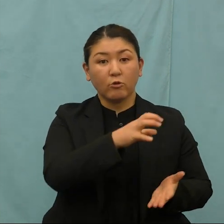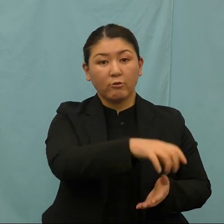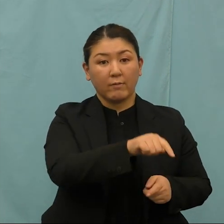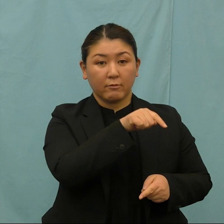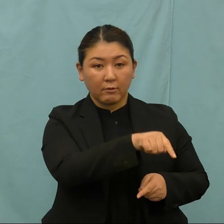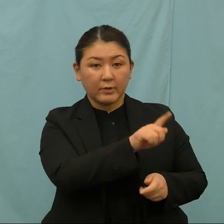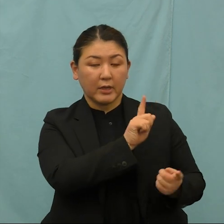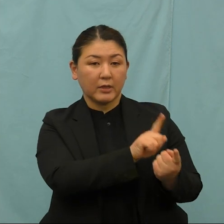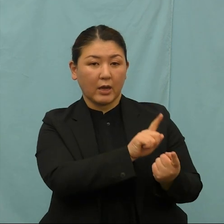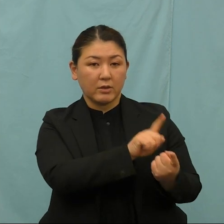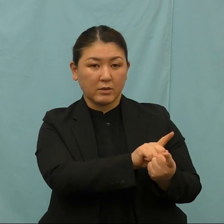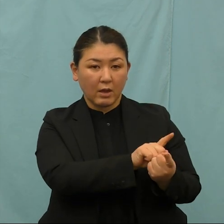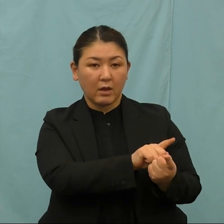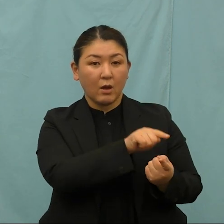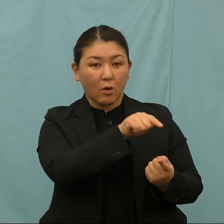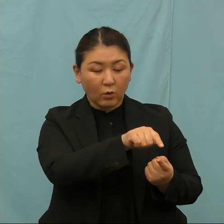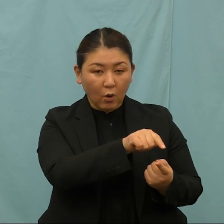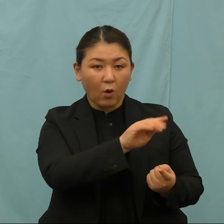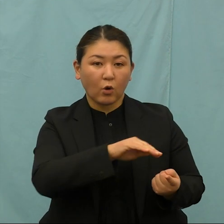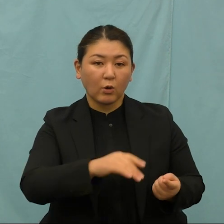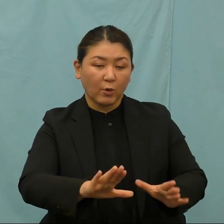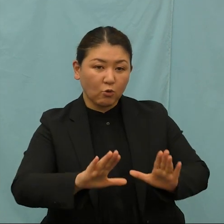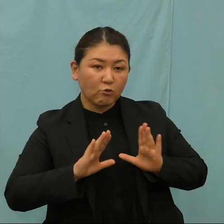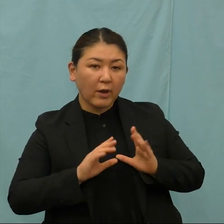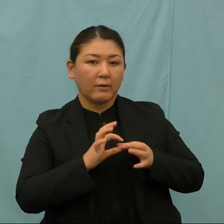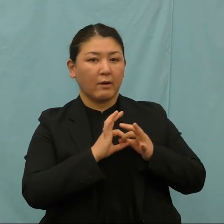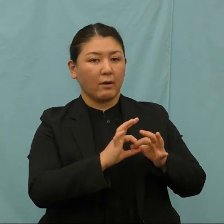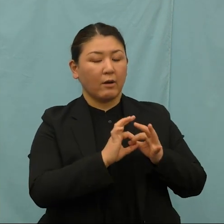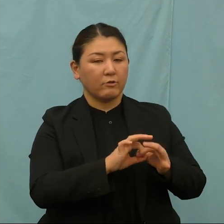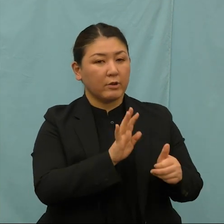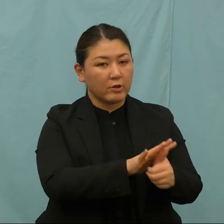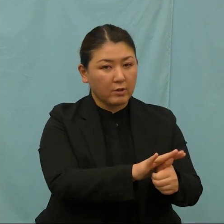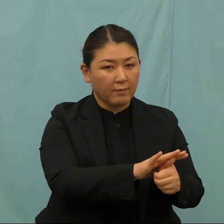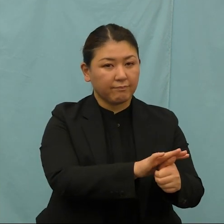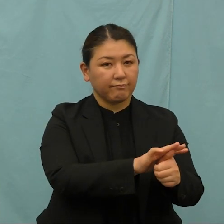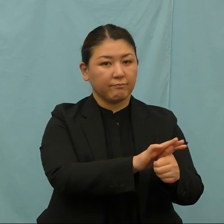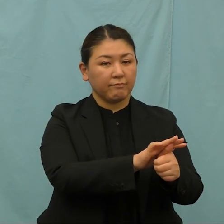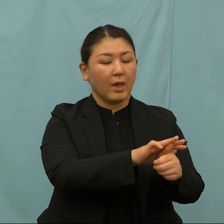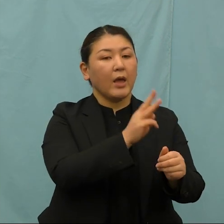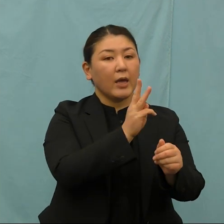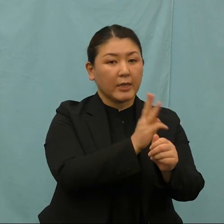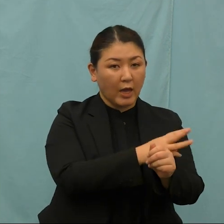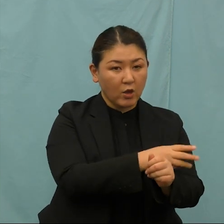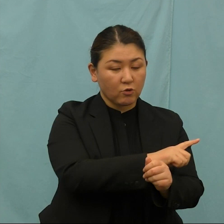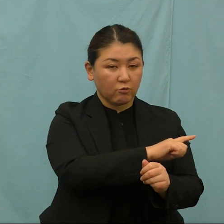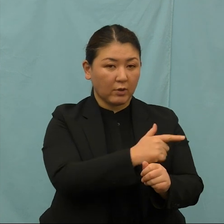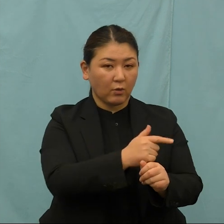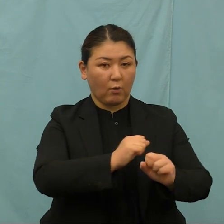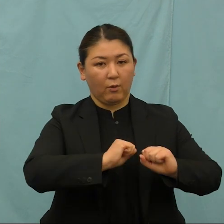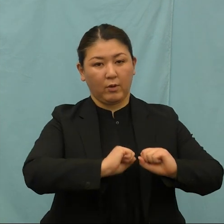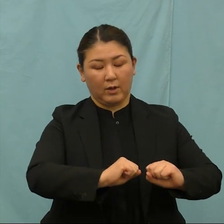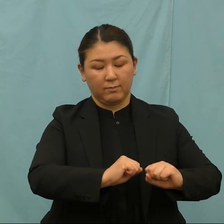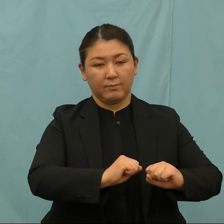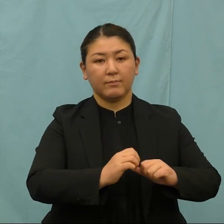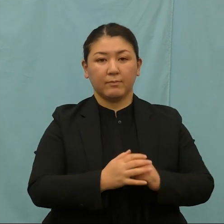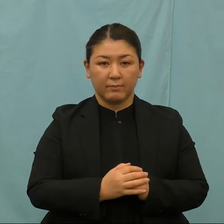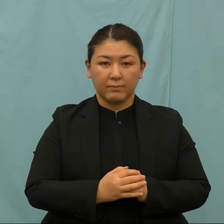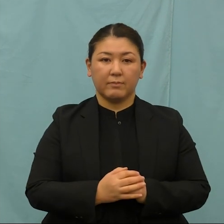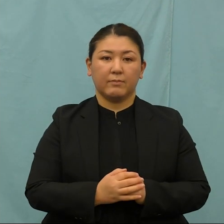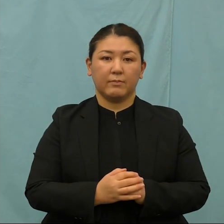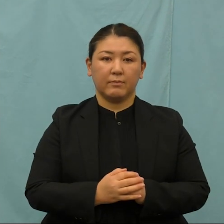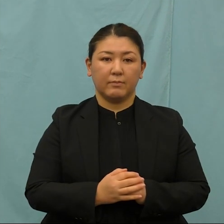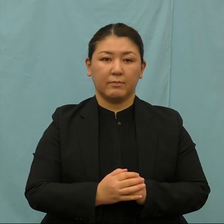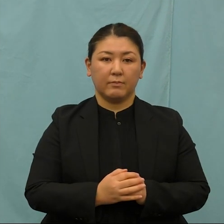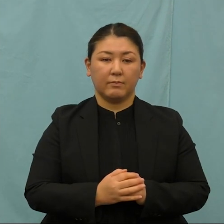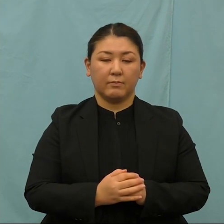保育施設等に対して、こうしたお子様の受け入れに関する支援や助言、研修等を実施